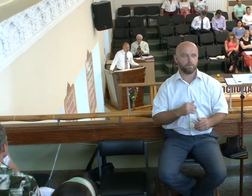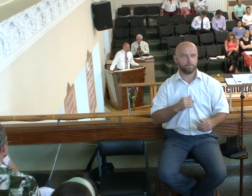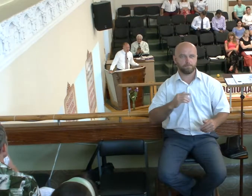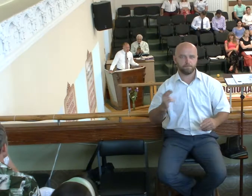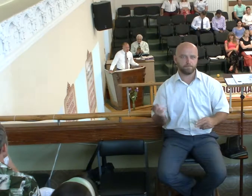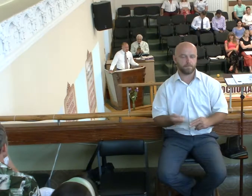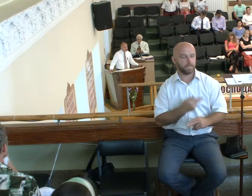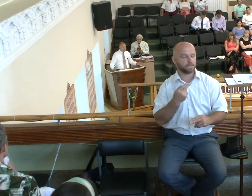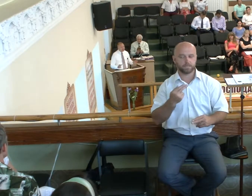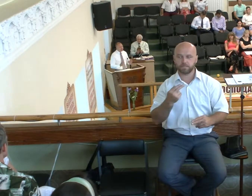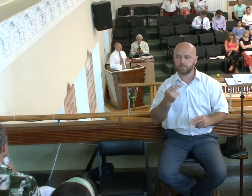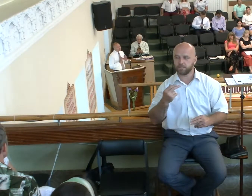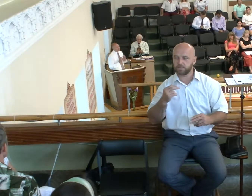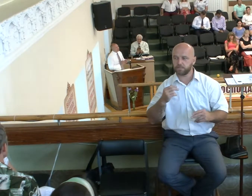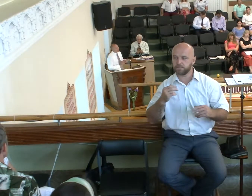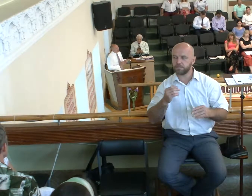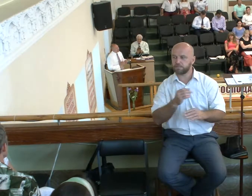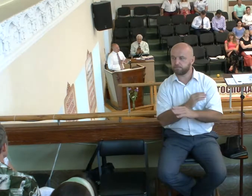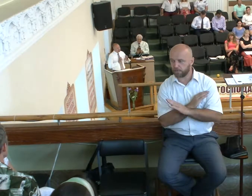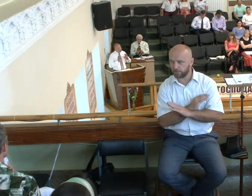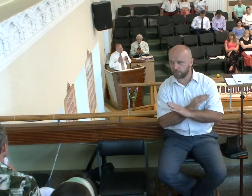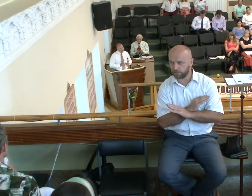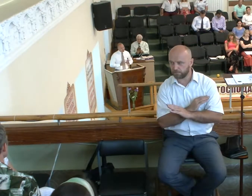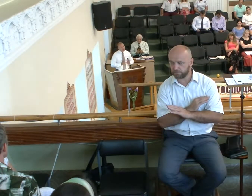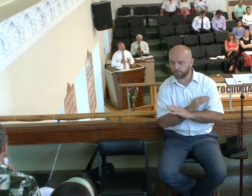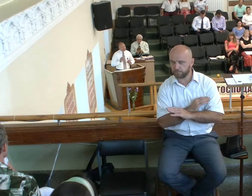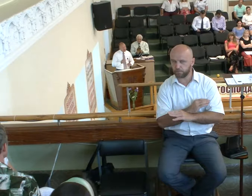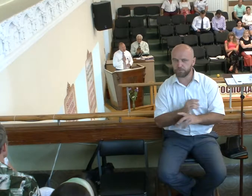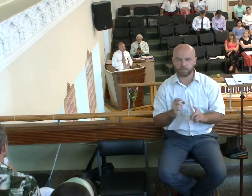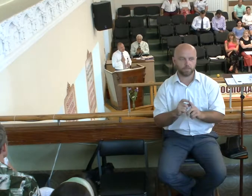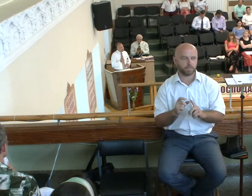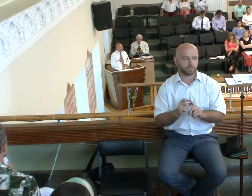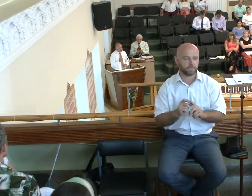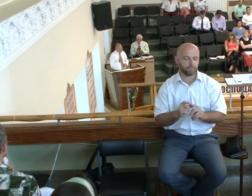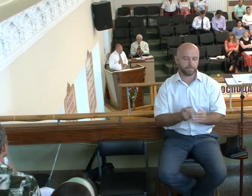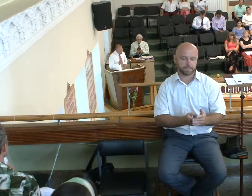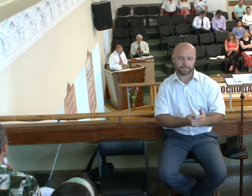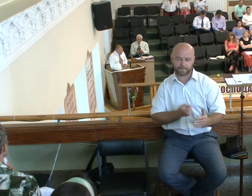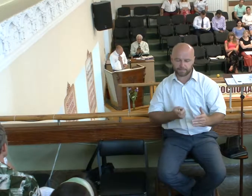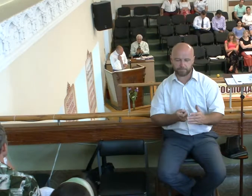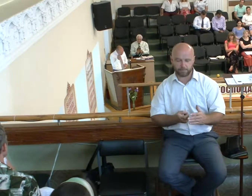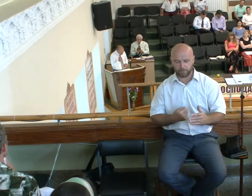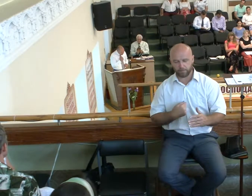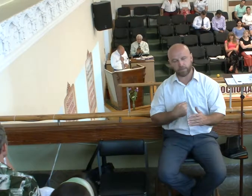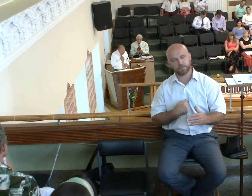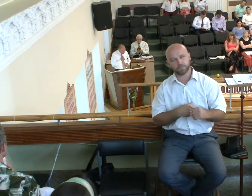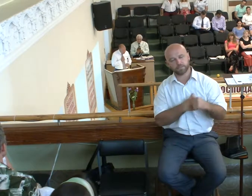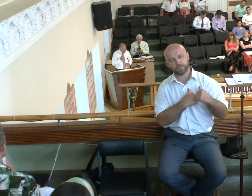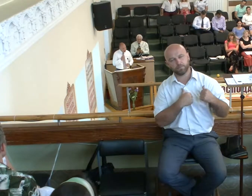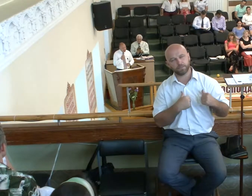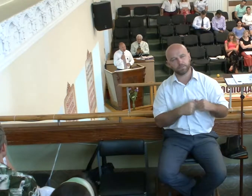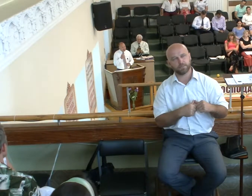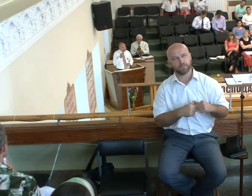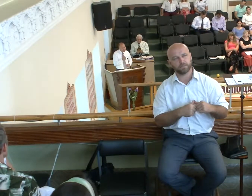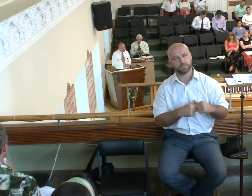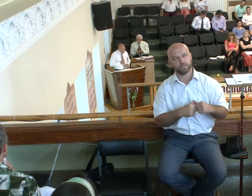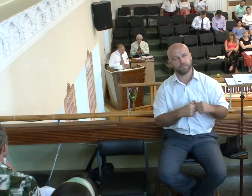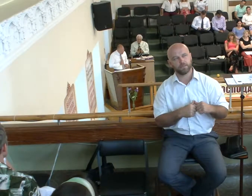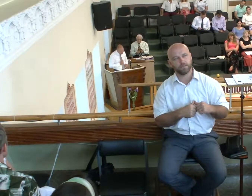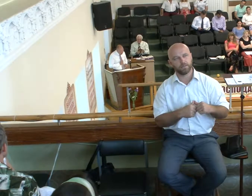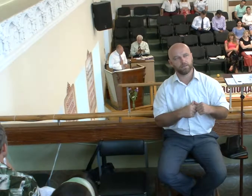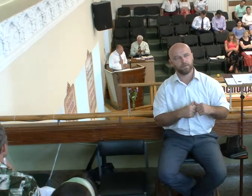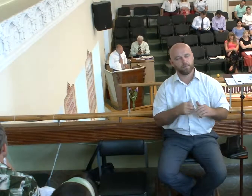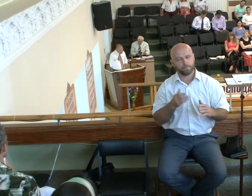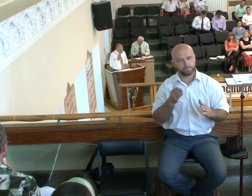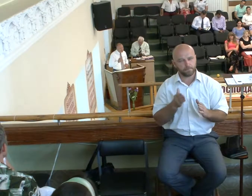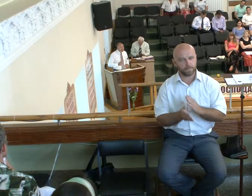бессмертие. Друзья мои, вот эти слова глубоко зацепили меня за самое, вот, за самое живое